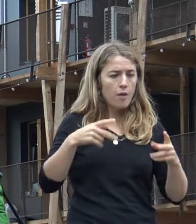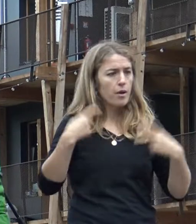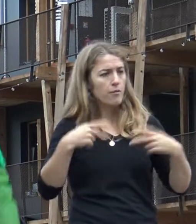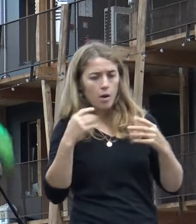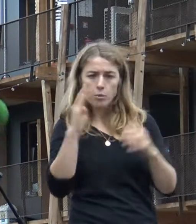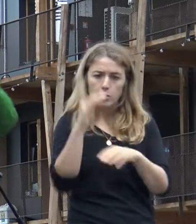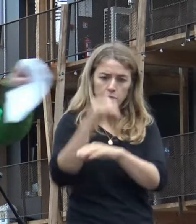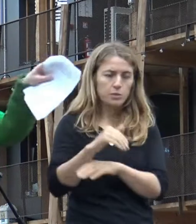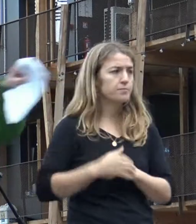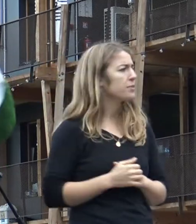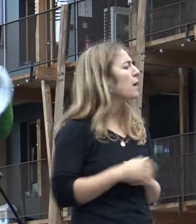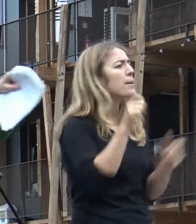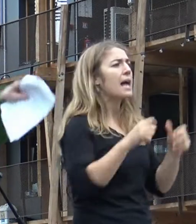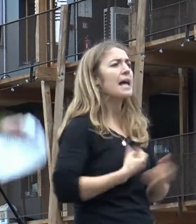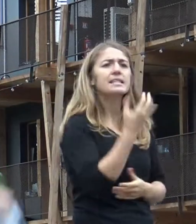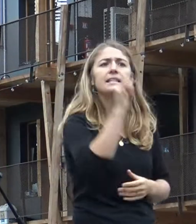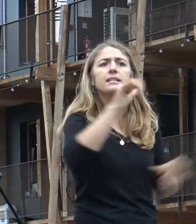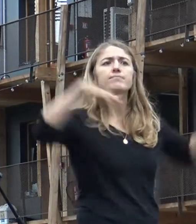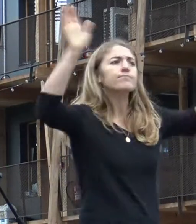Les artistes, levez la main pour voir un peu.